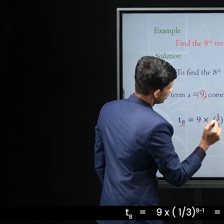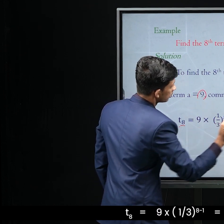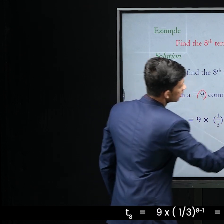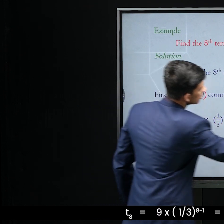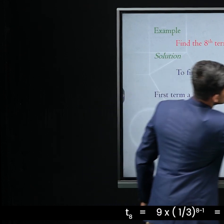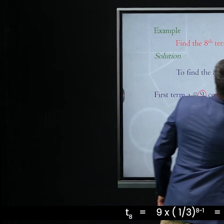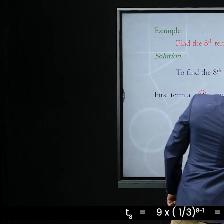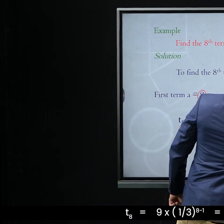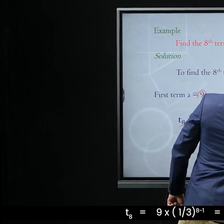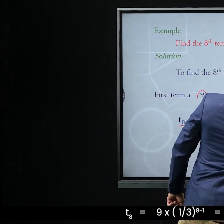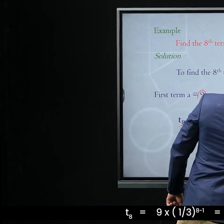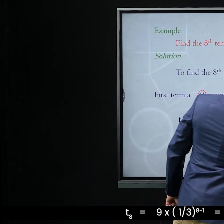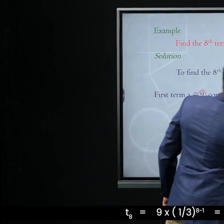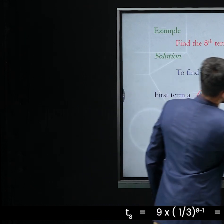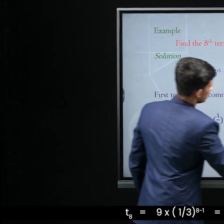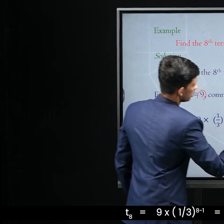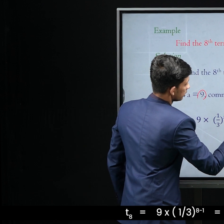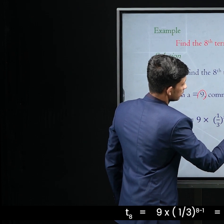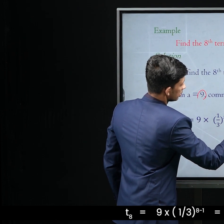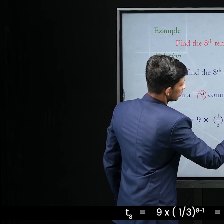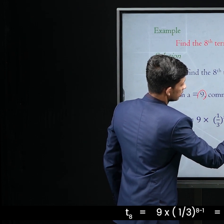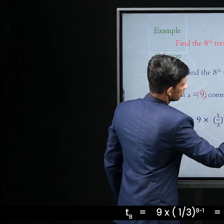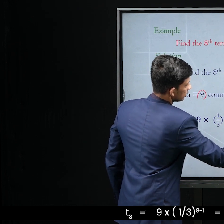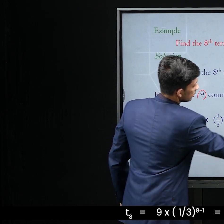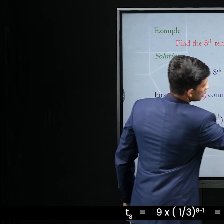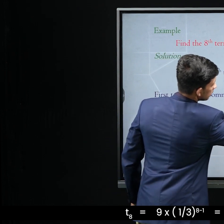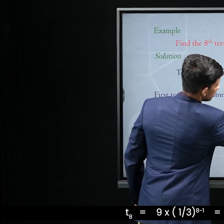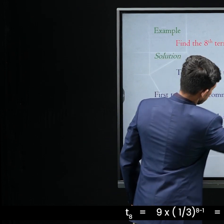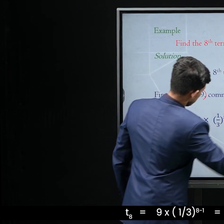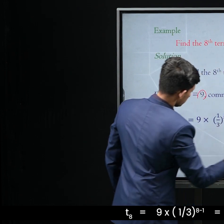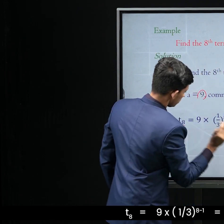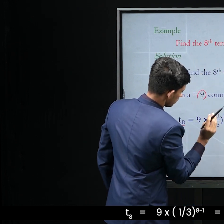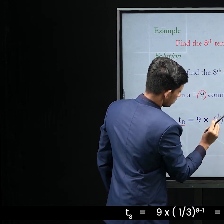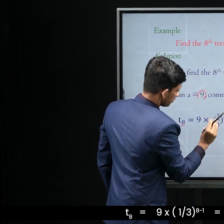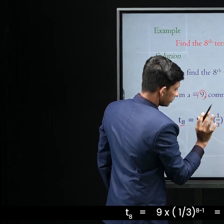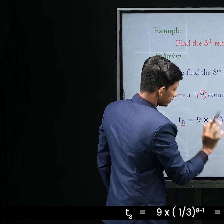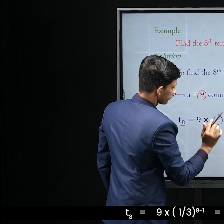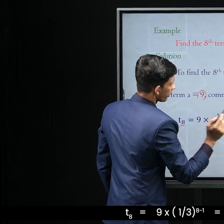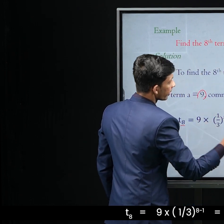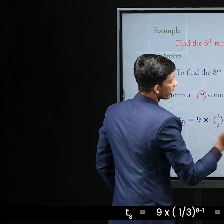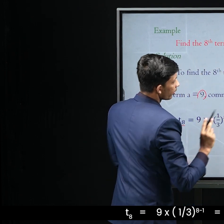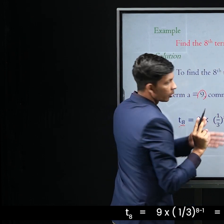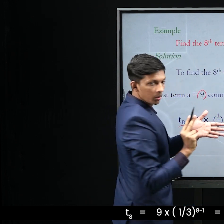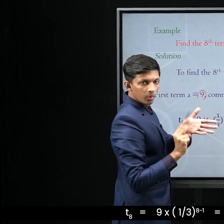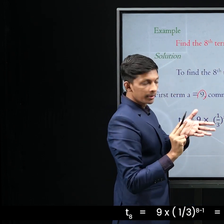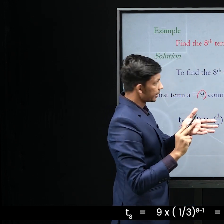ಈಕ್ವಲ್ ಟು 9 ಇಂಟು 1/3 ಪವರ್ 7 ಈಕ್ವಲ್ ಟು